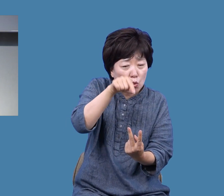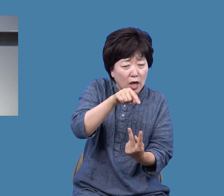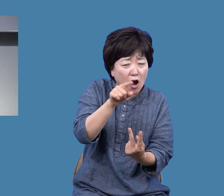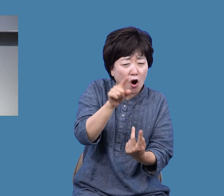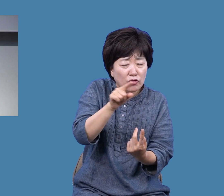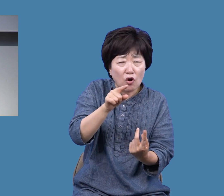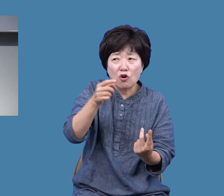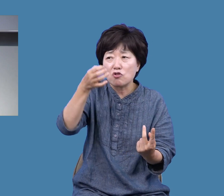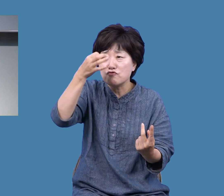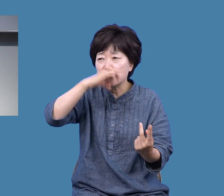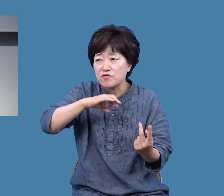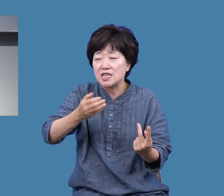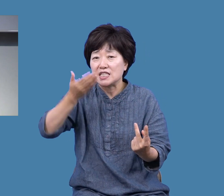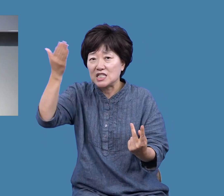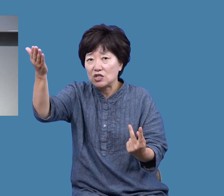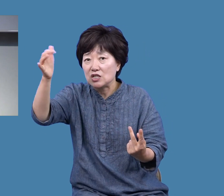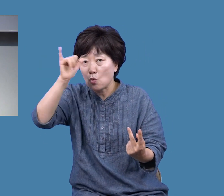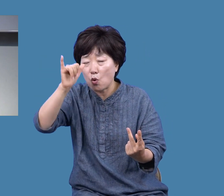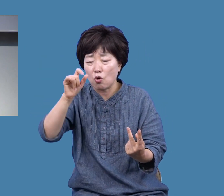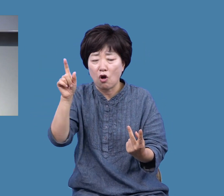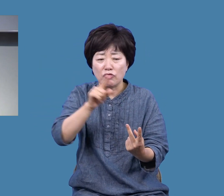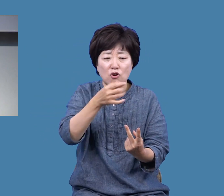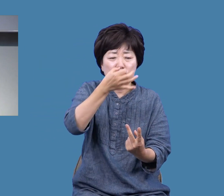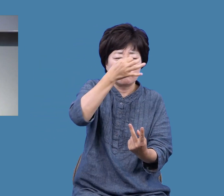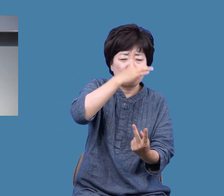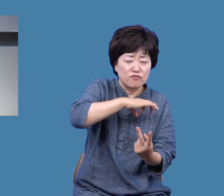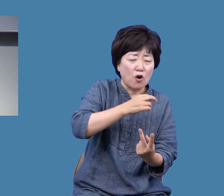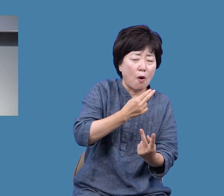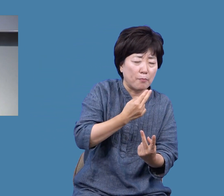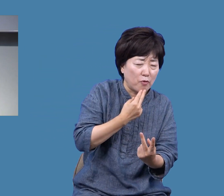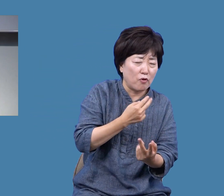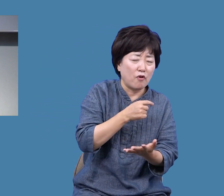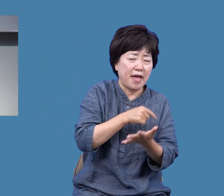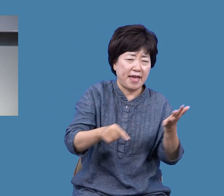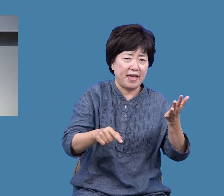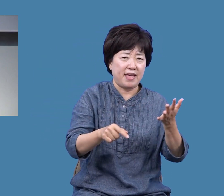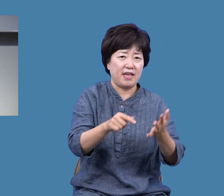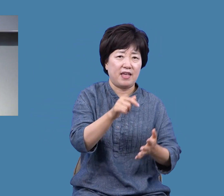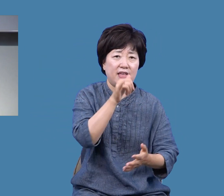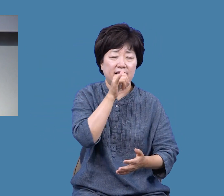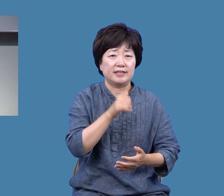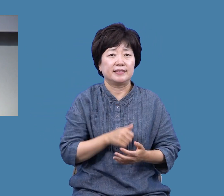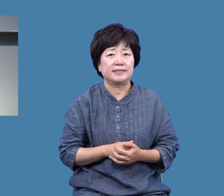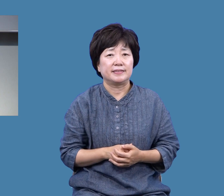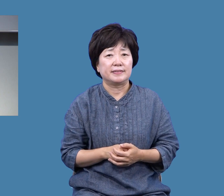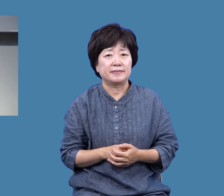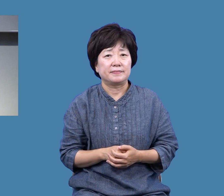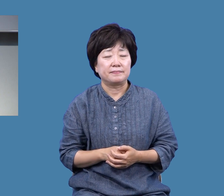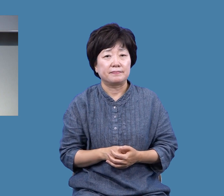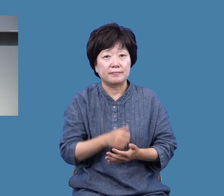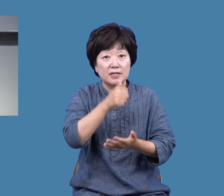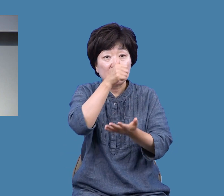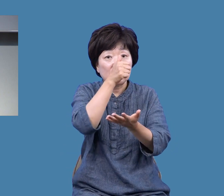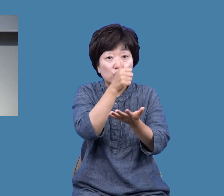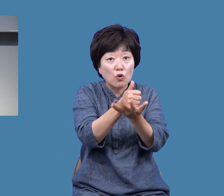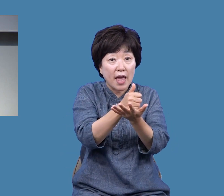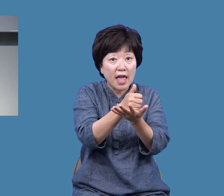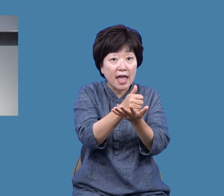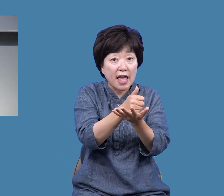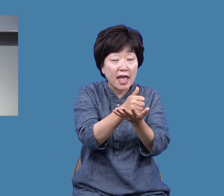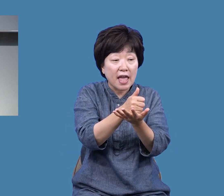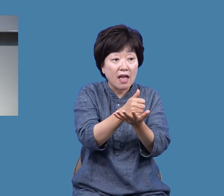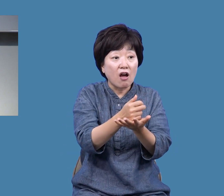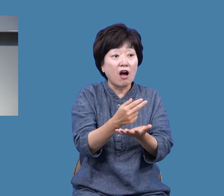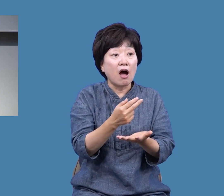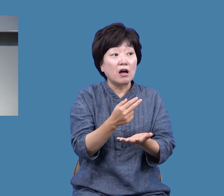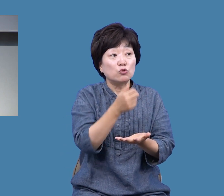것은 우리에게 유익한 것이 있고 어떤 것은 해로운 것이 있다는 거예요. 그러면 여러분, 죄가 아니라고 전부 다